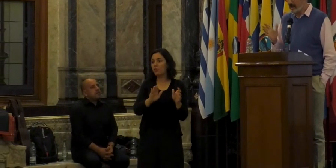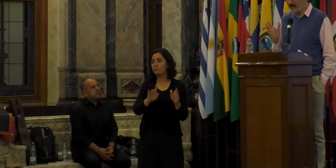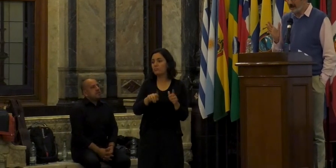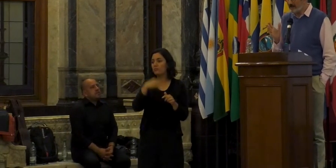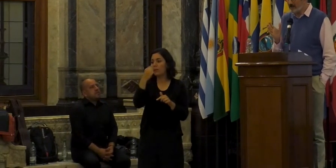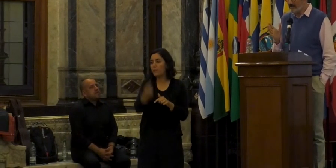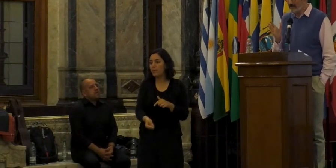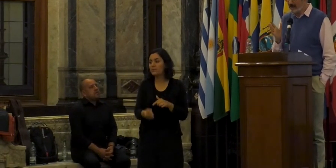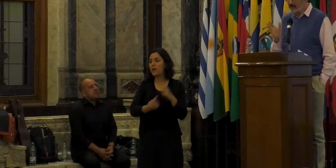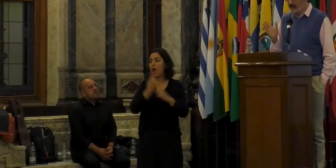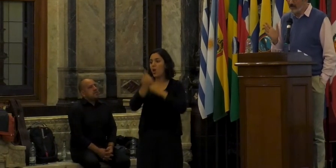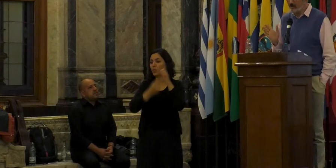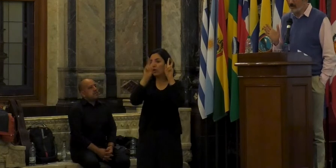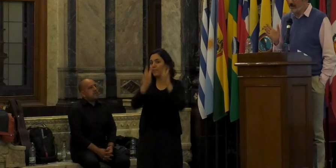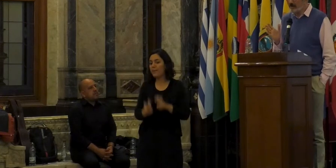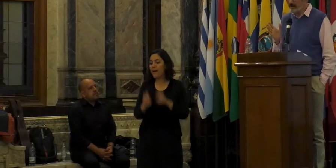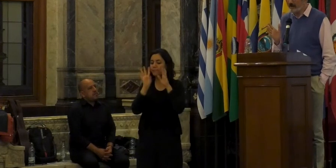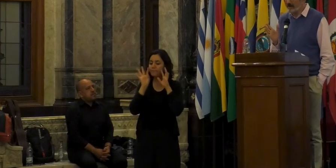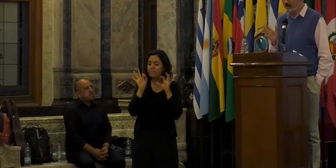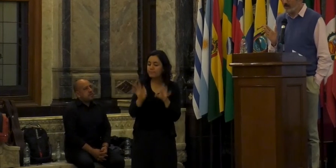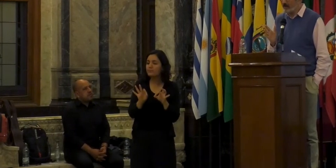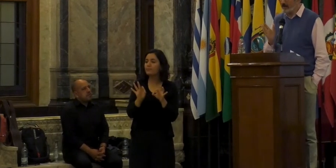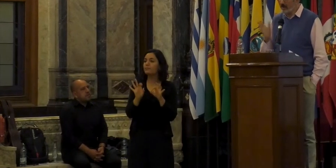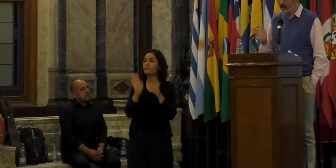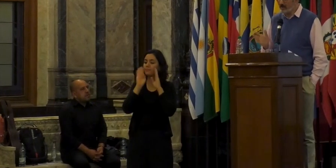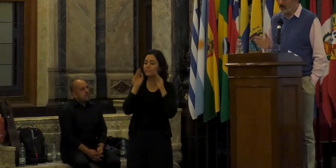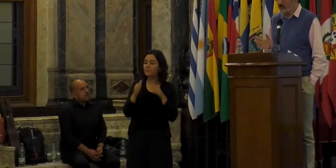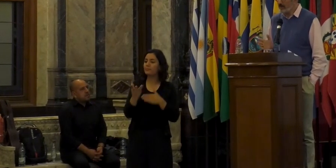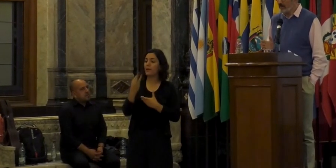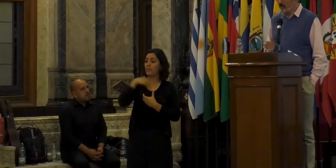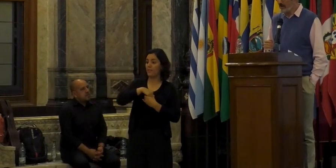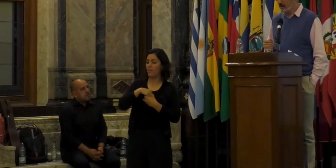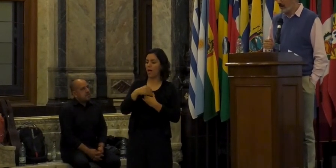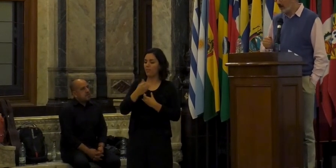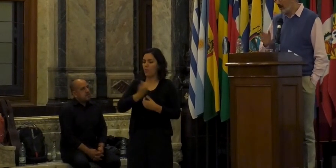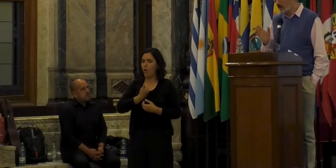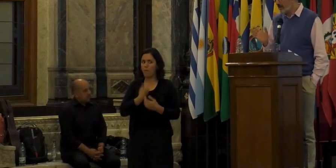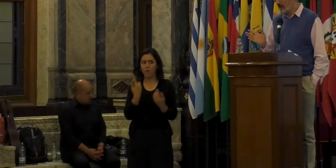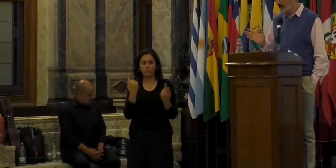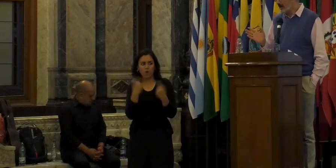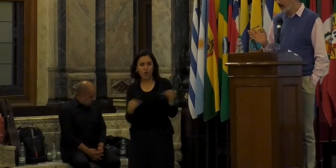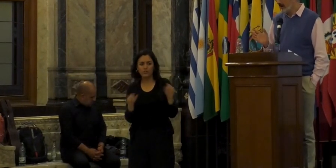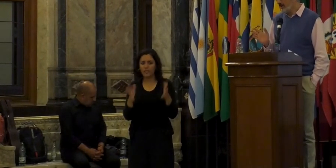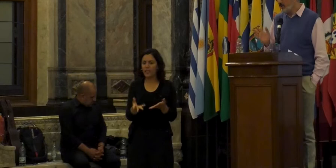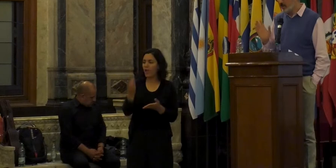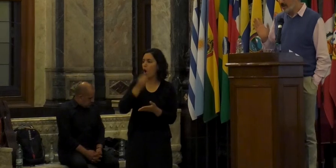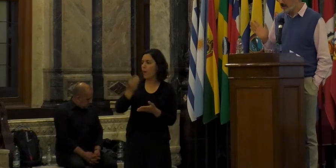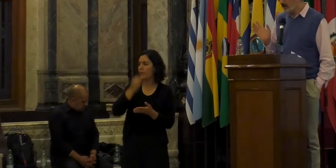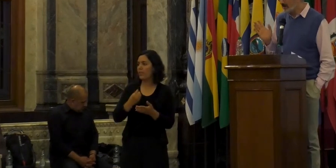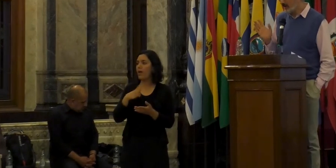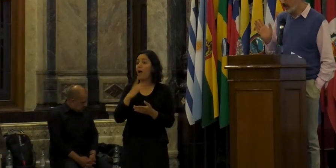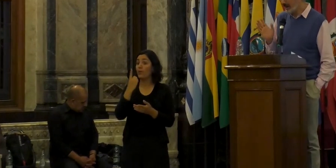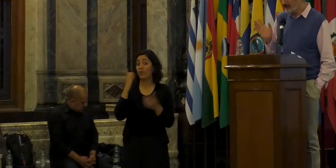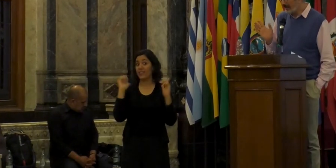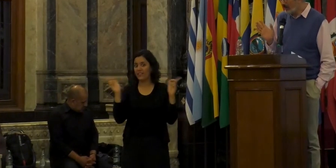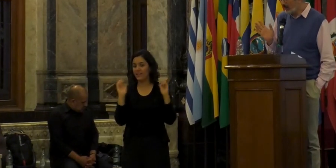encaminada a temas específicos de intimidad que tenían que ver con equipamientos, que tenían que ver con la comida. Había uno muy divertido